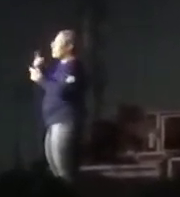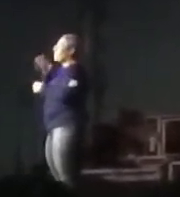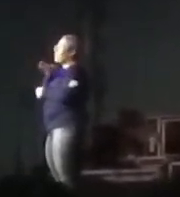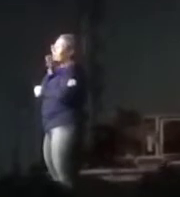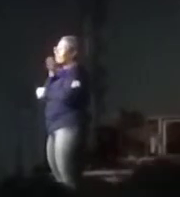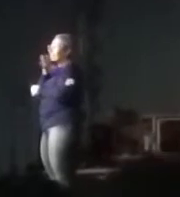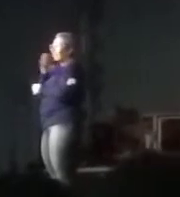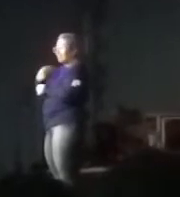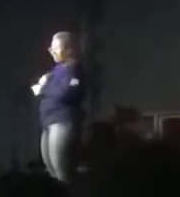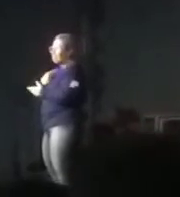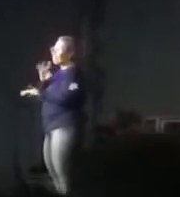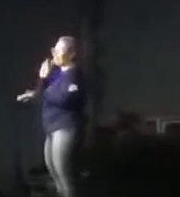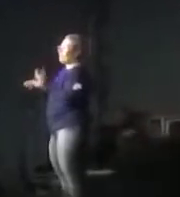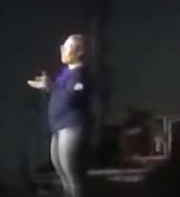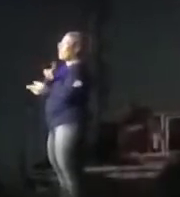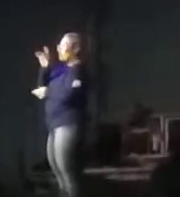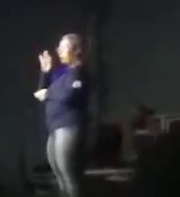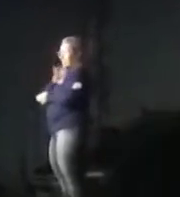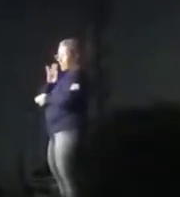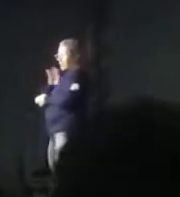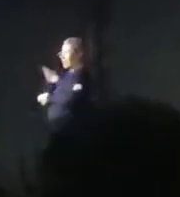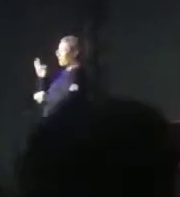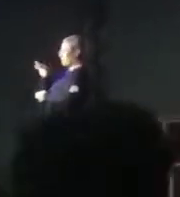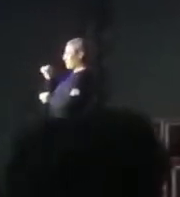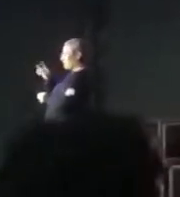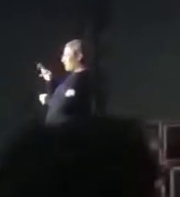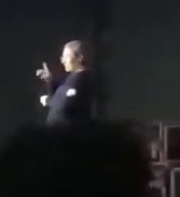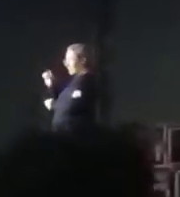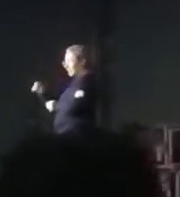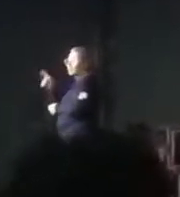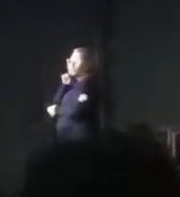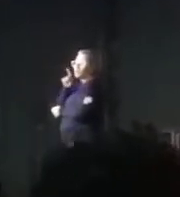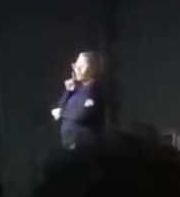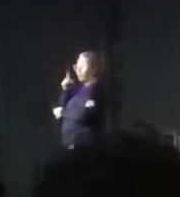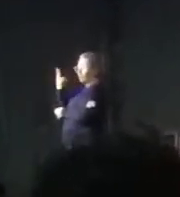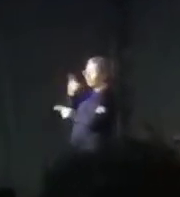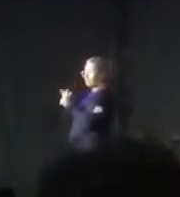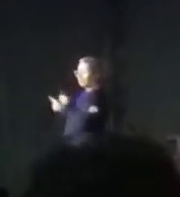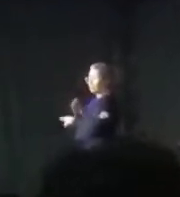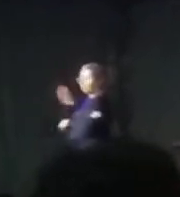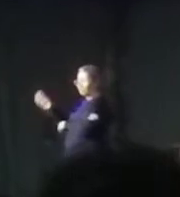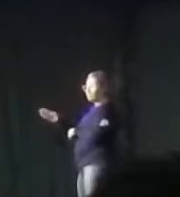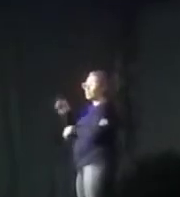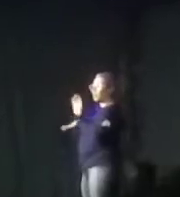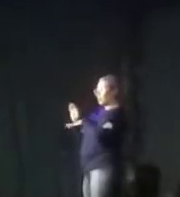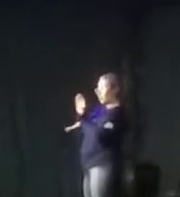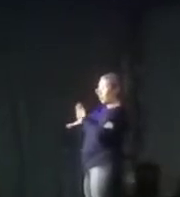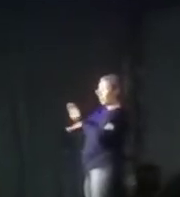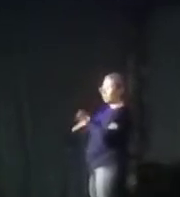vida real, né? Eu fui para a polícia da Flórida, fui duas vezes para lá, para um curso.